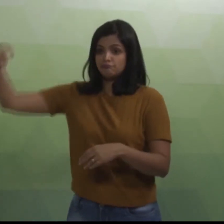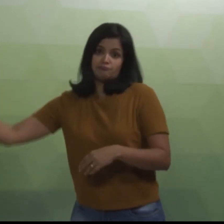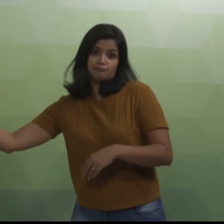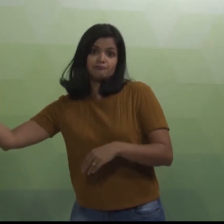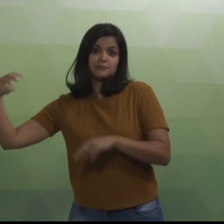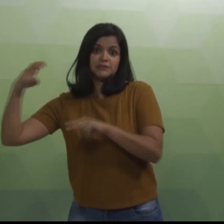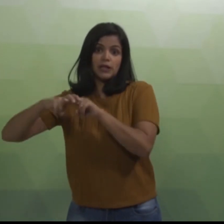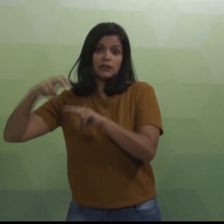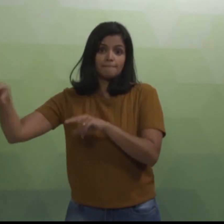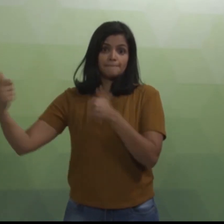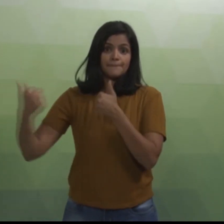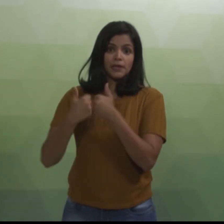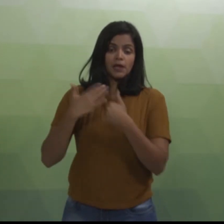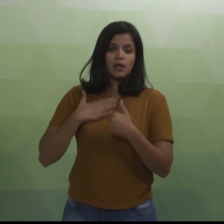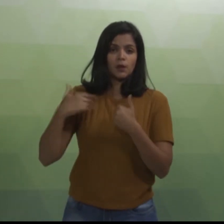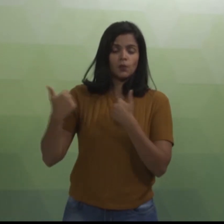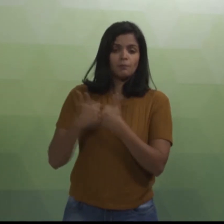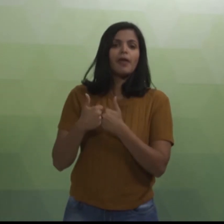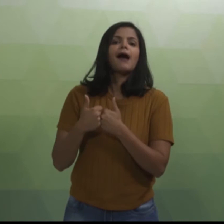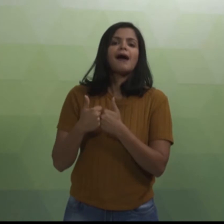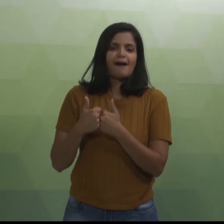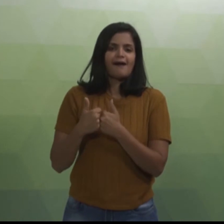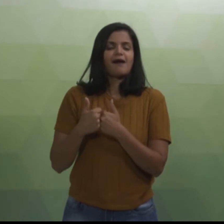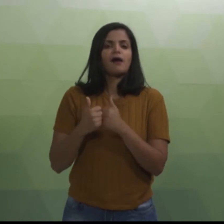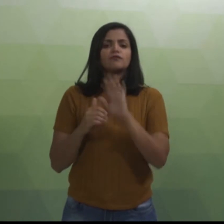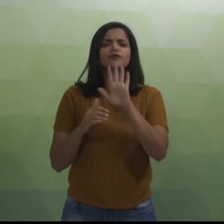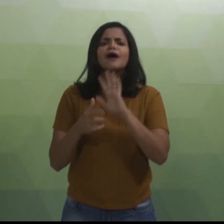espaço. Eu não posso modificar isso aqui.